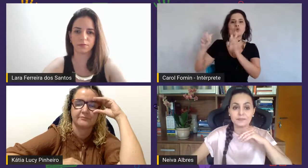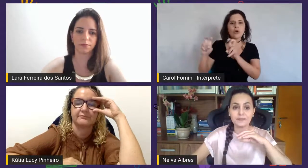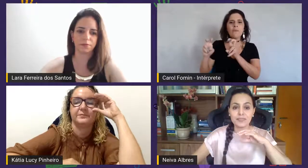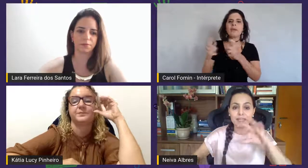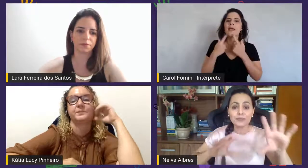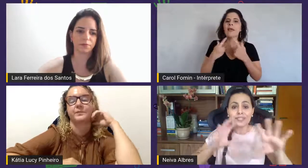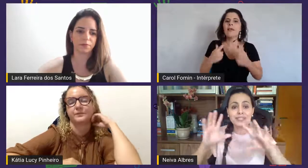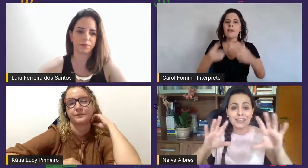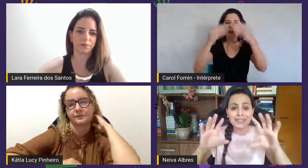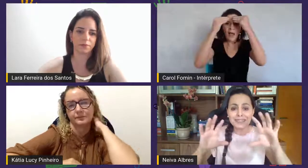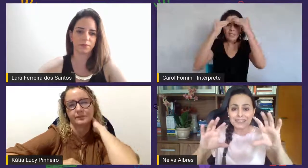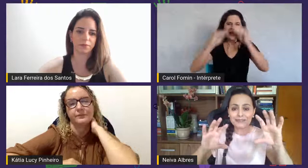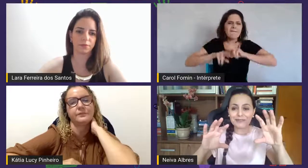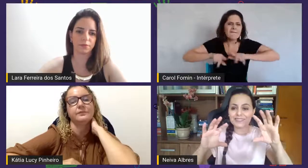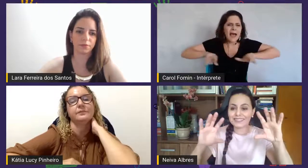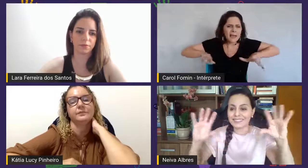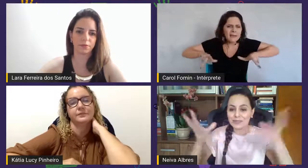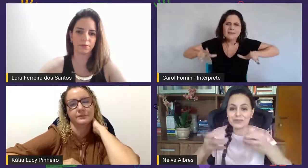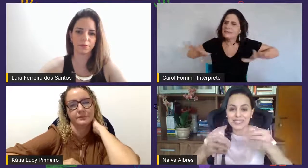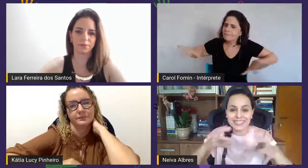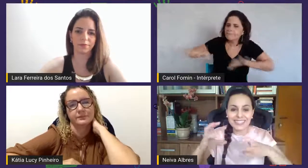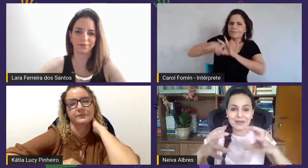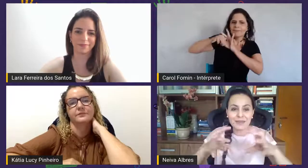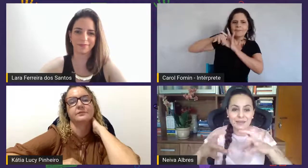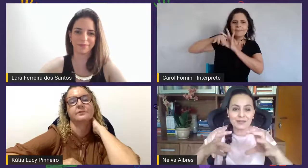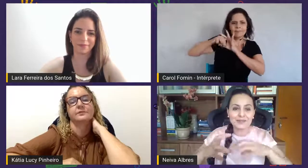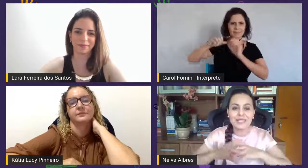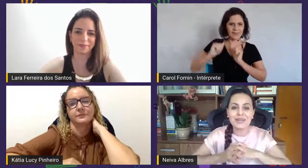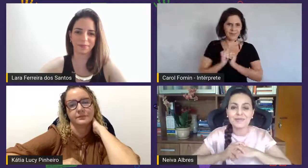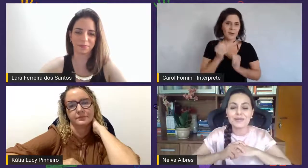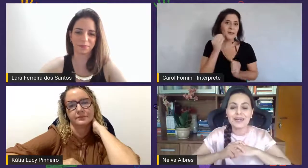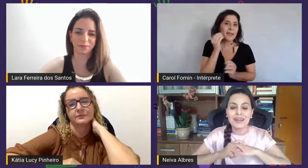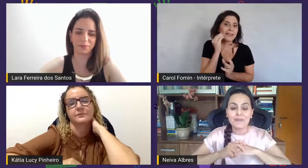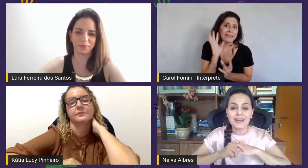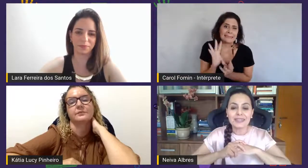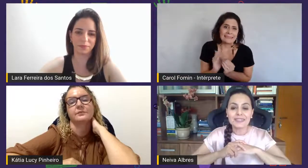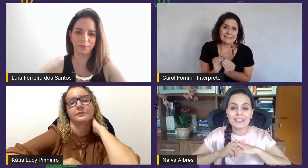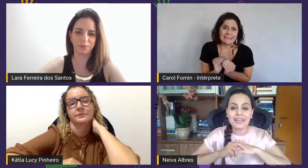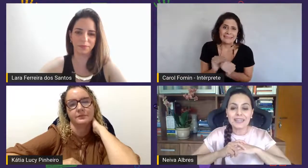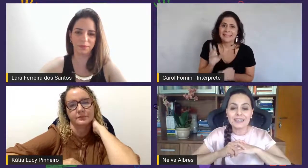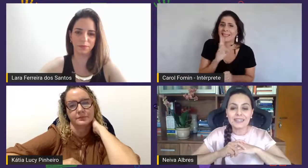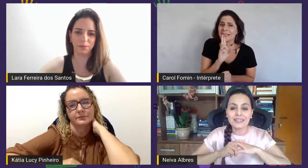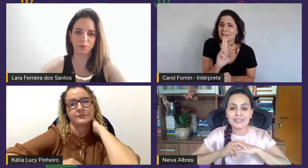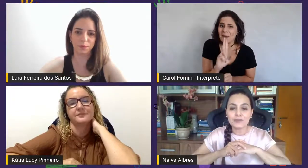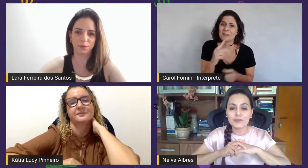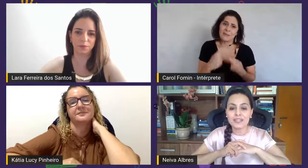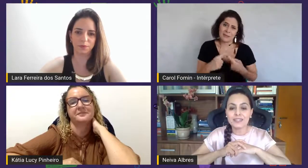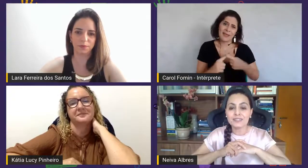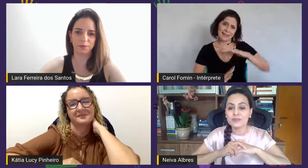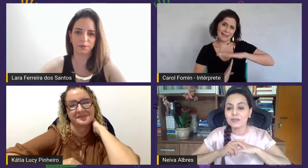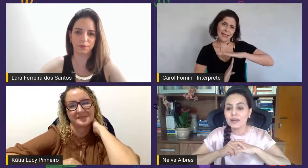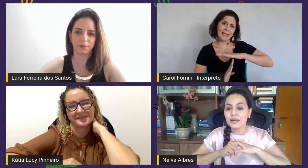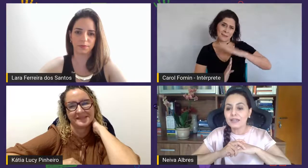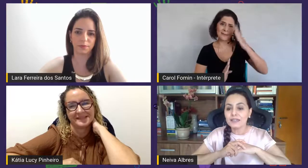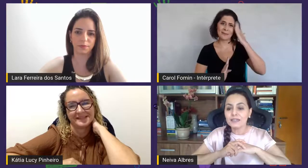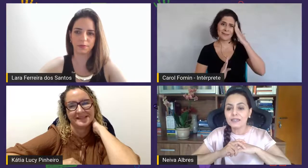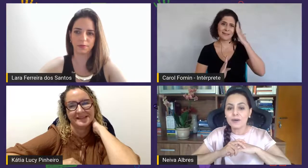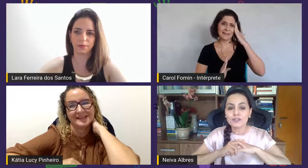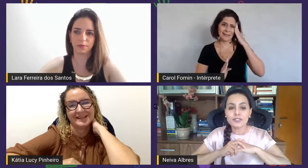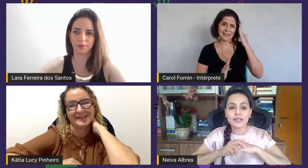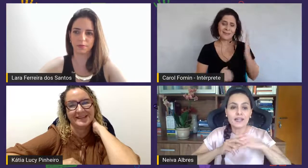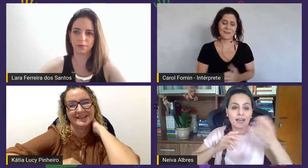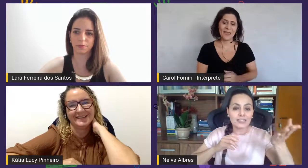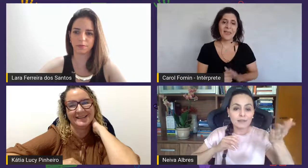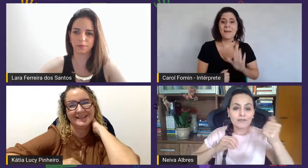linguagens. Eu tentei ser sucinta, né, pelo nosso tempo, mas e responder a isso.